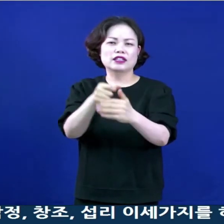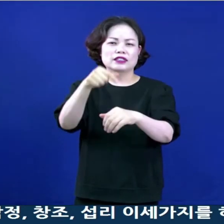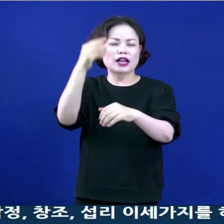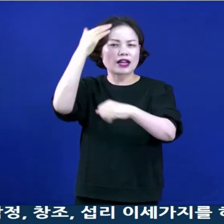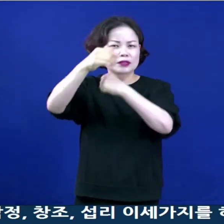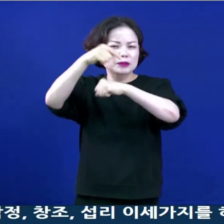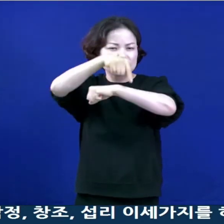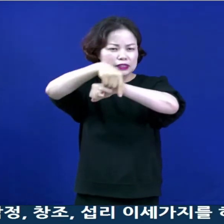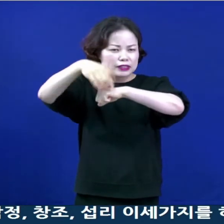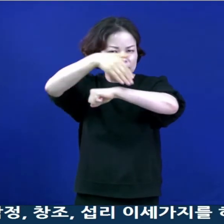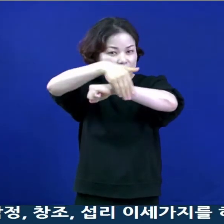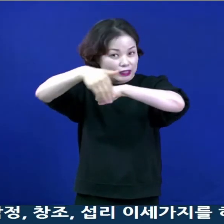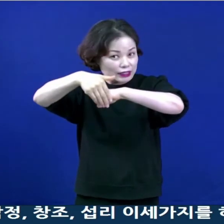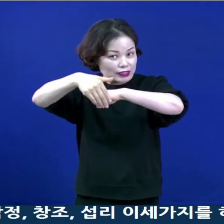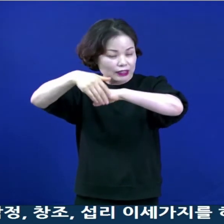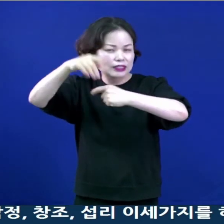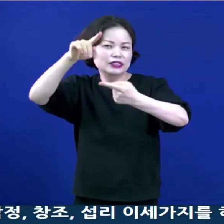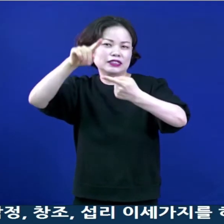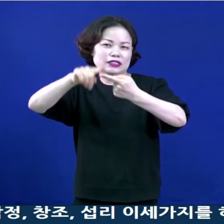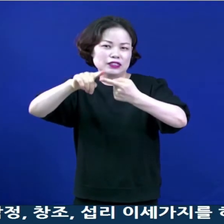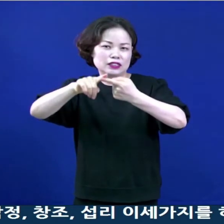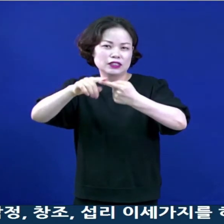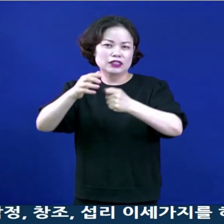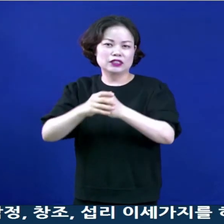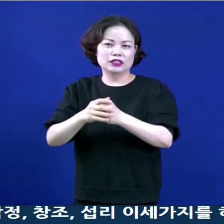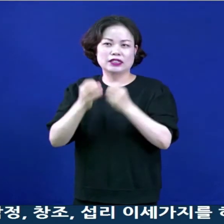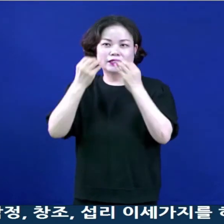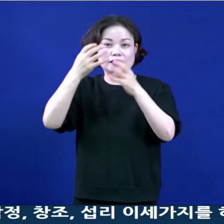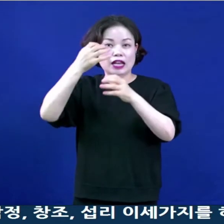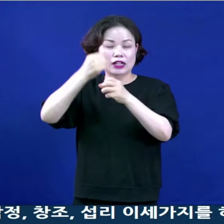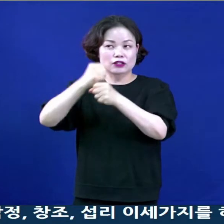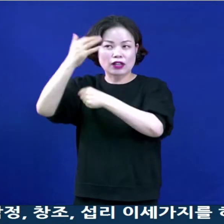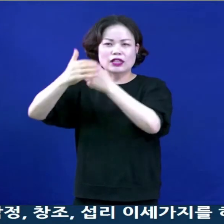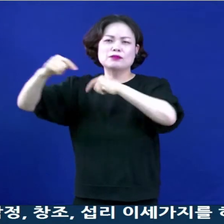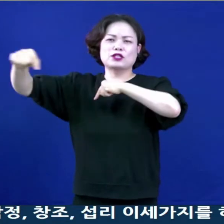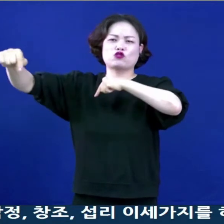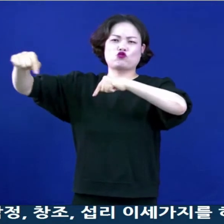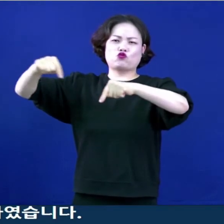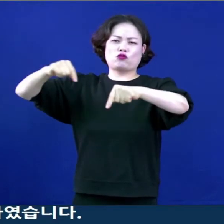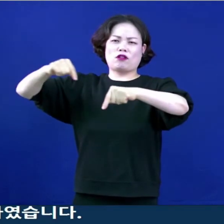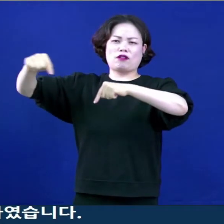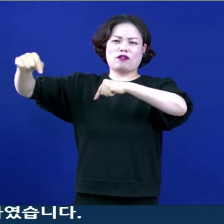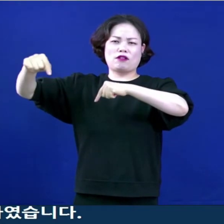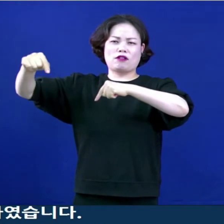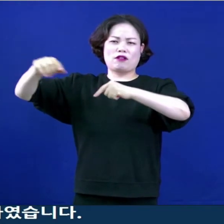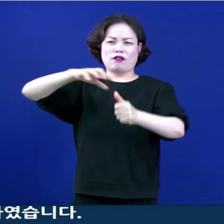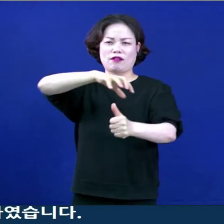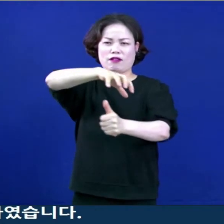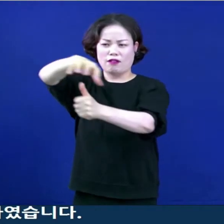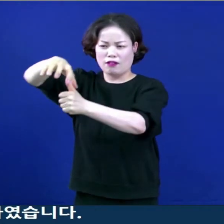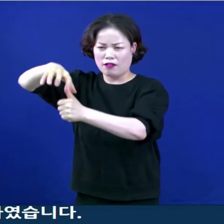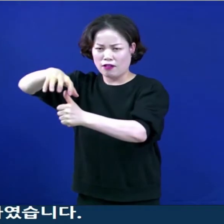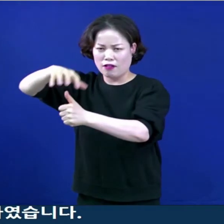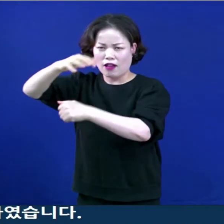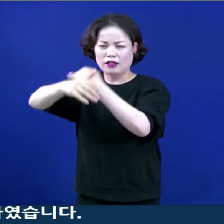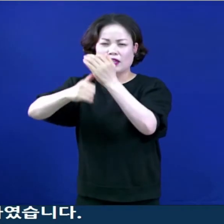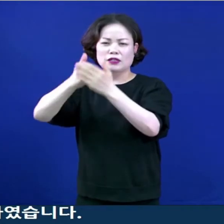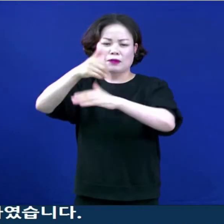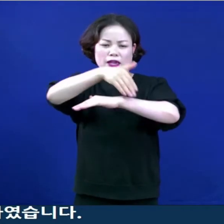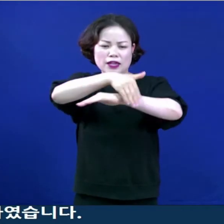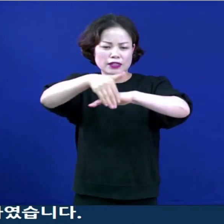것이고, 하나님의 창조는 주권을 가지고 계신 것이고, 하나님의 섭리는